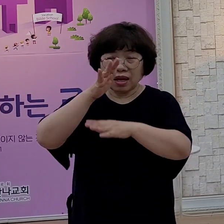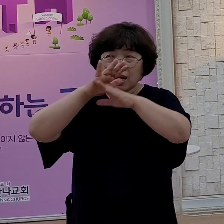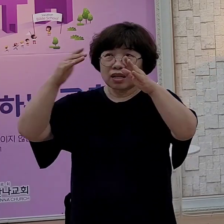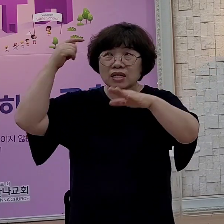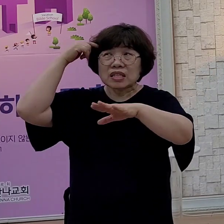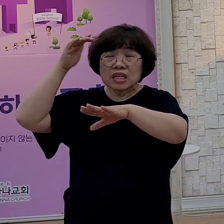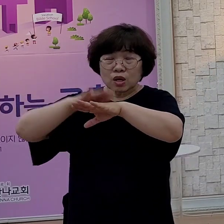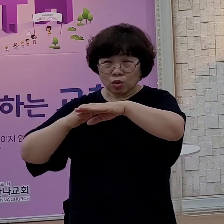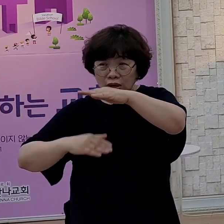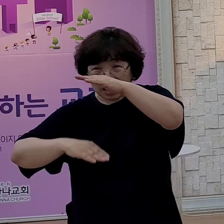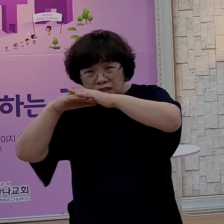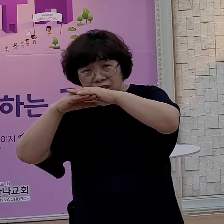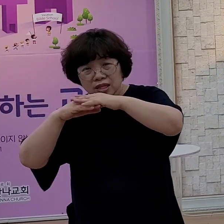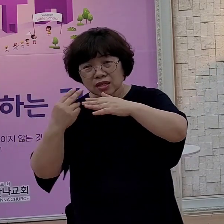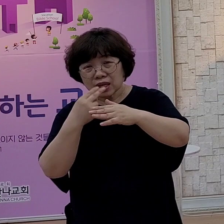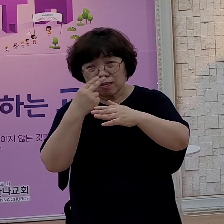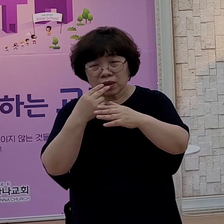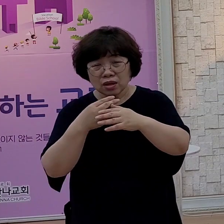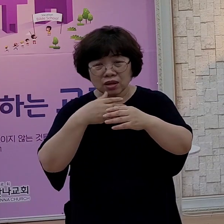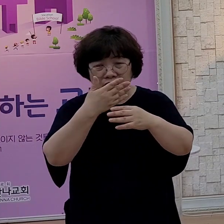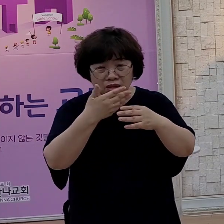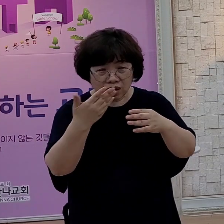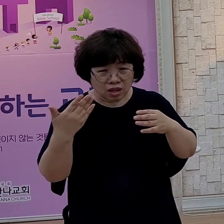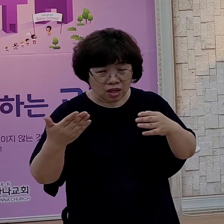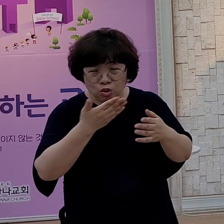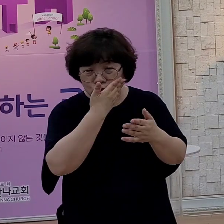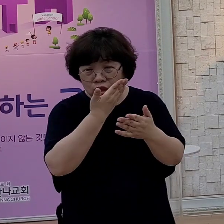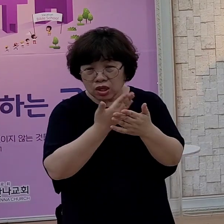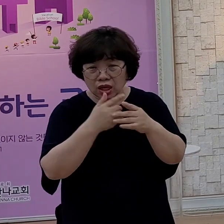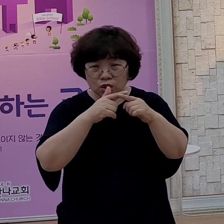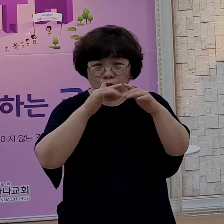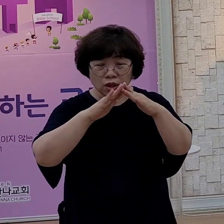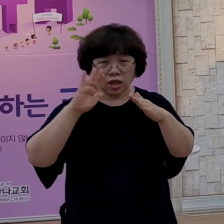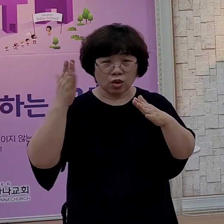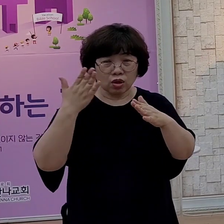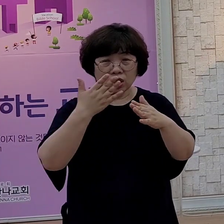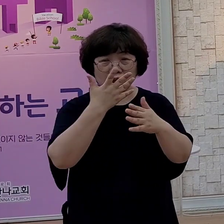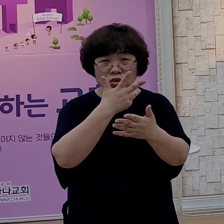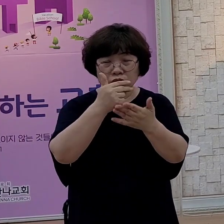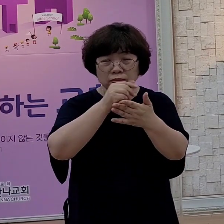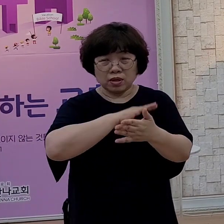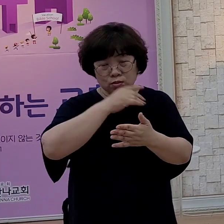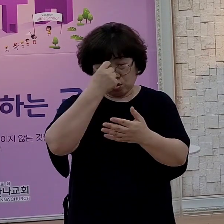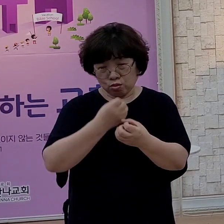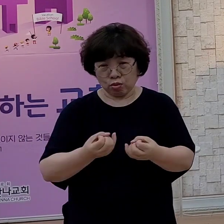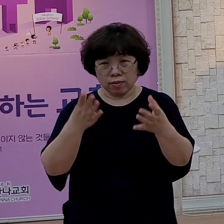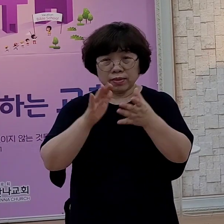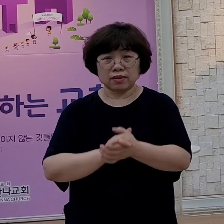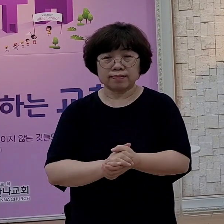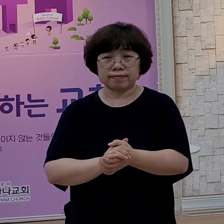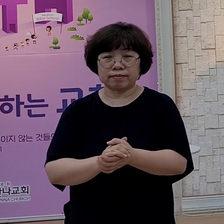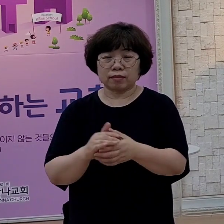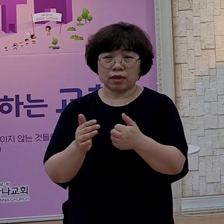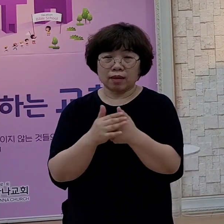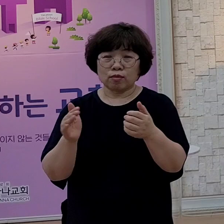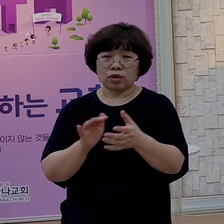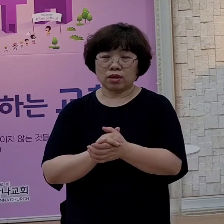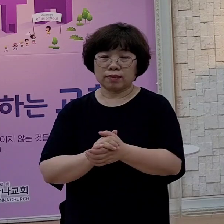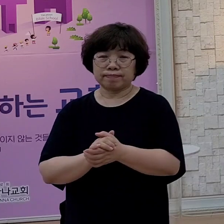지혜로 가득 차서 이런 생명이 흘러가는 그런 귀한 공동체가 되기를 주님의 이름으로 축복합니다. 그래서